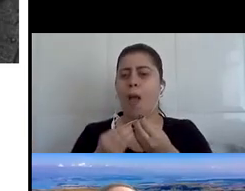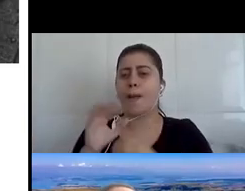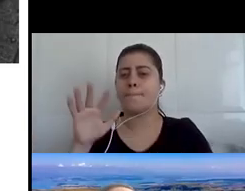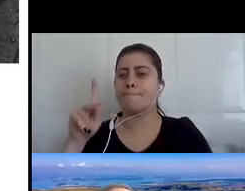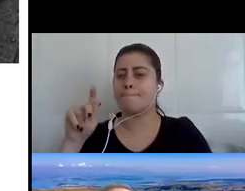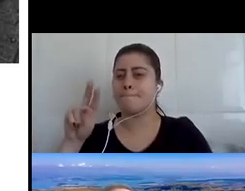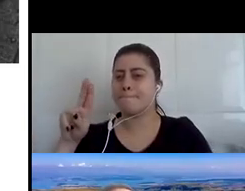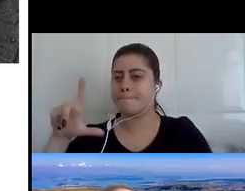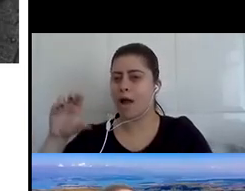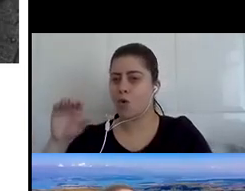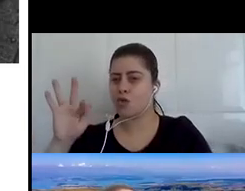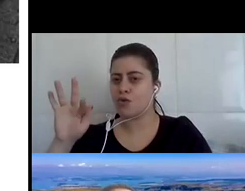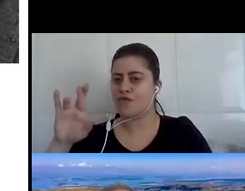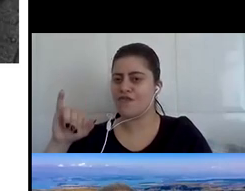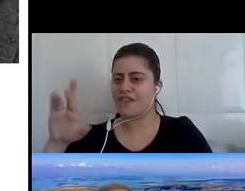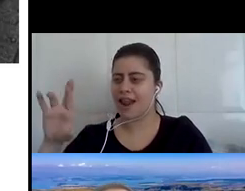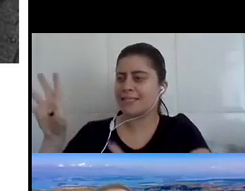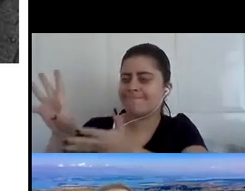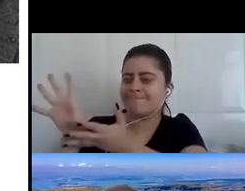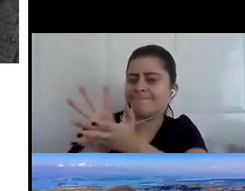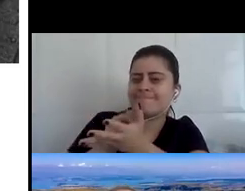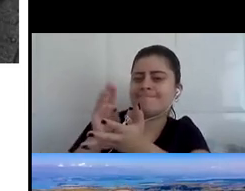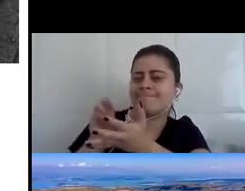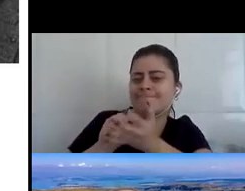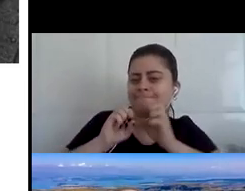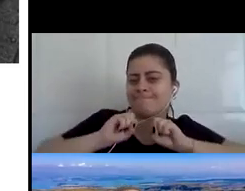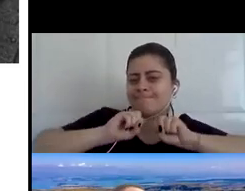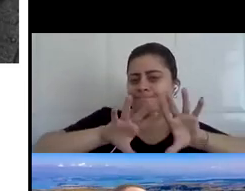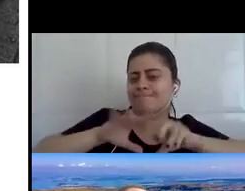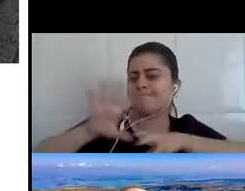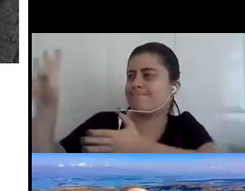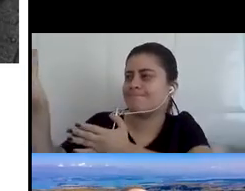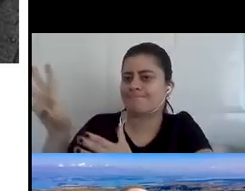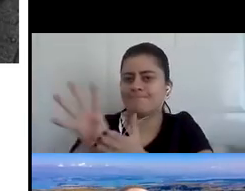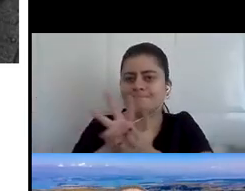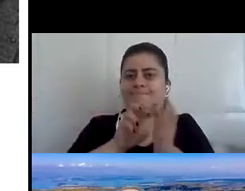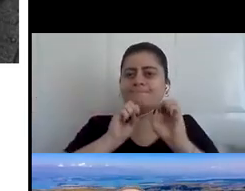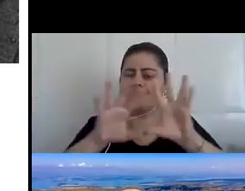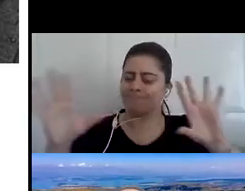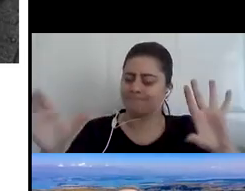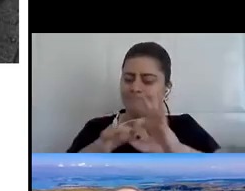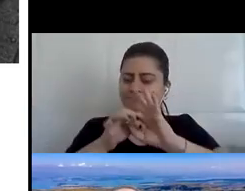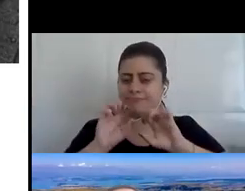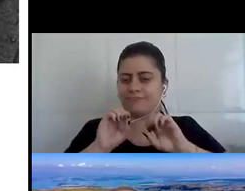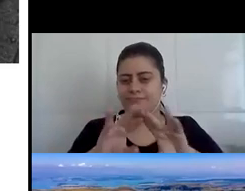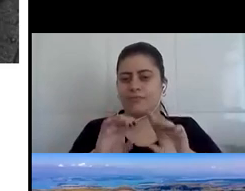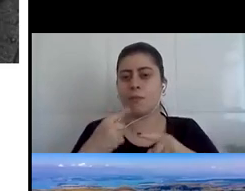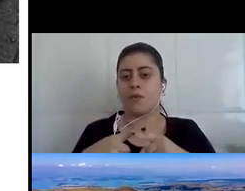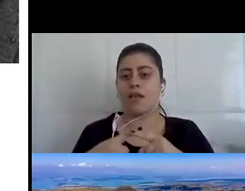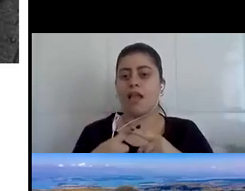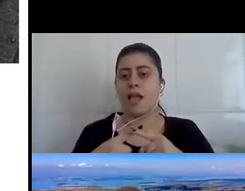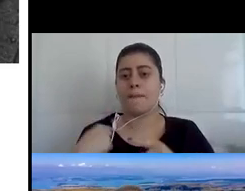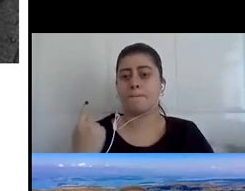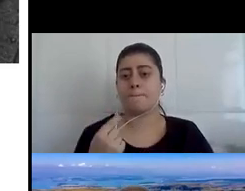educação, onde a gente possibilita a intervenção nesses ciclos, né, para que as pessoas não sejam ignorantes das